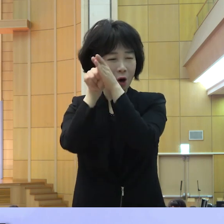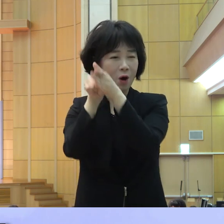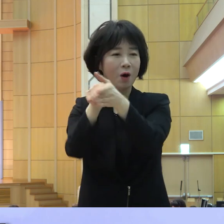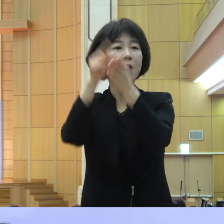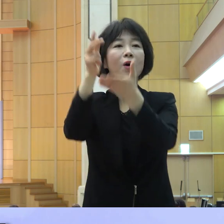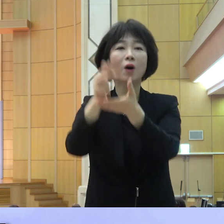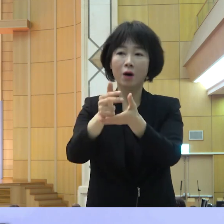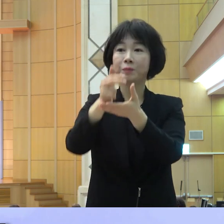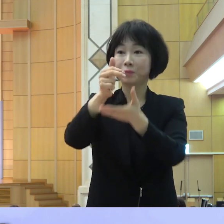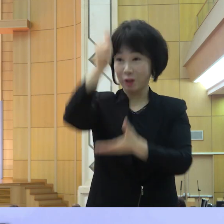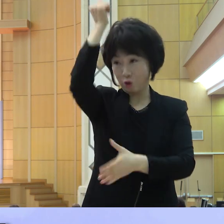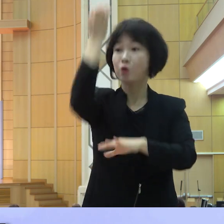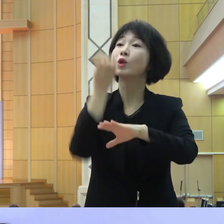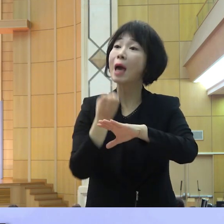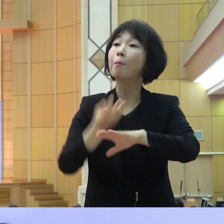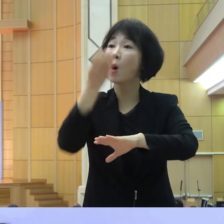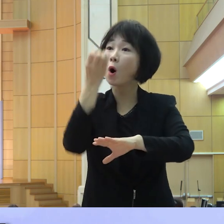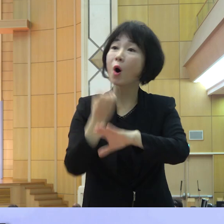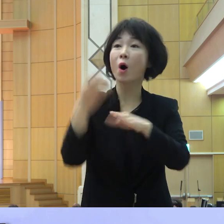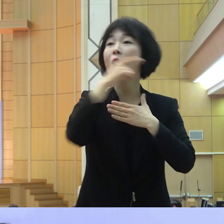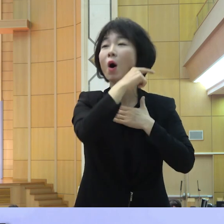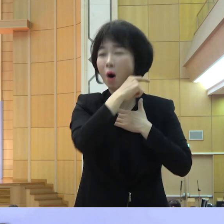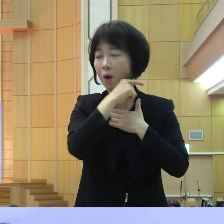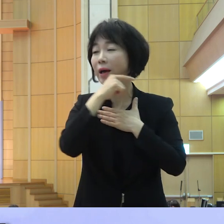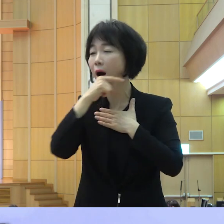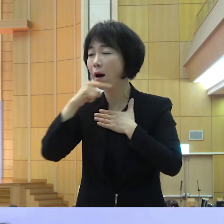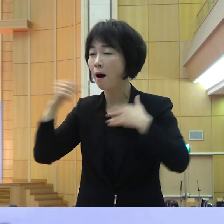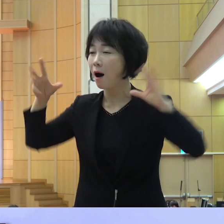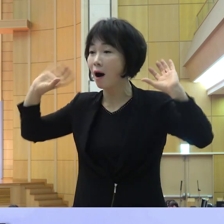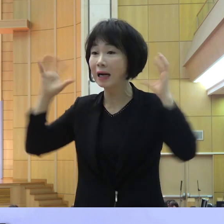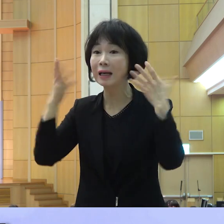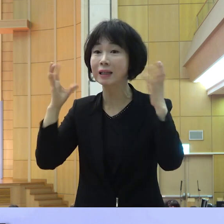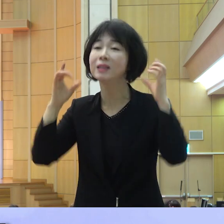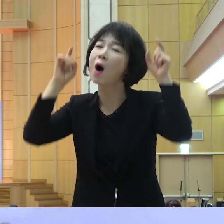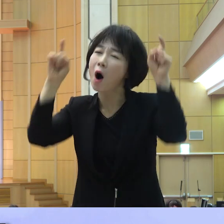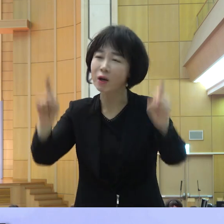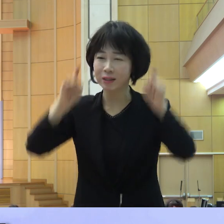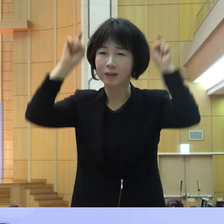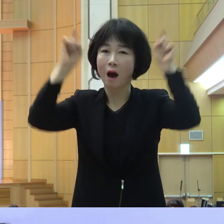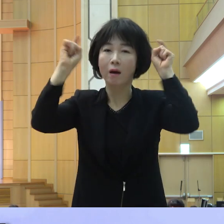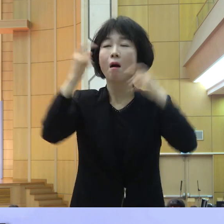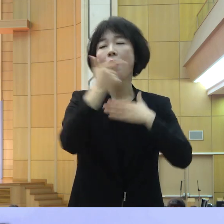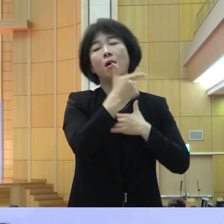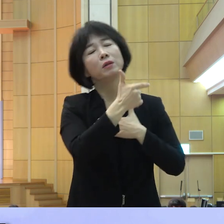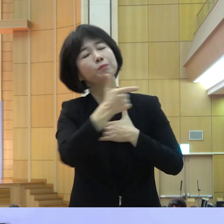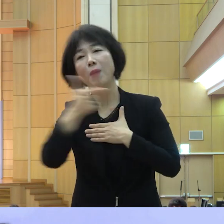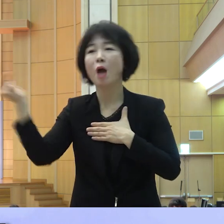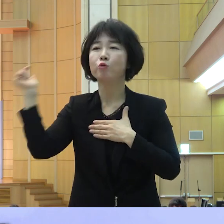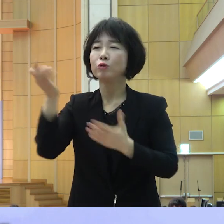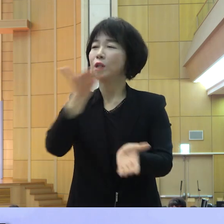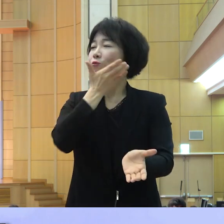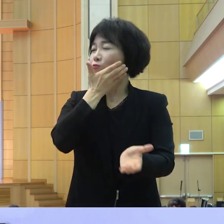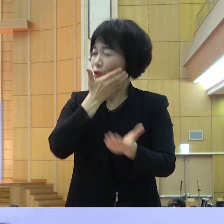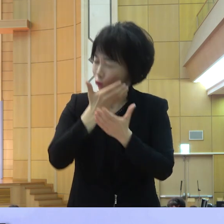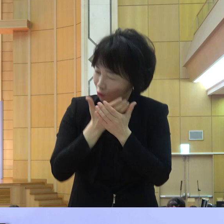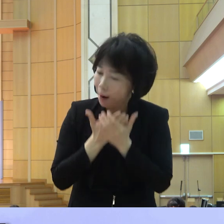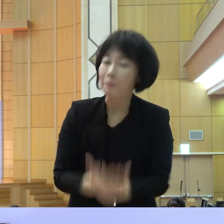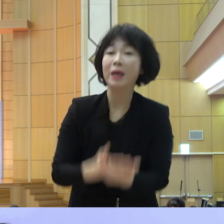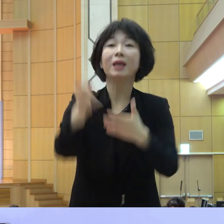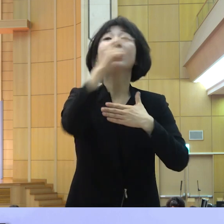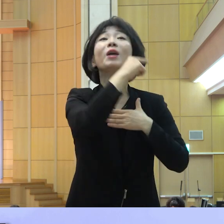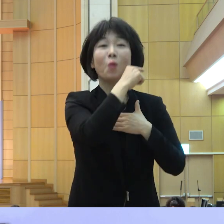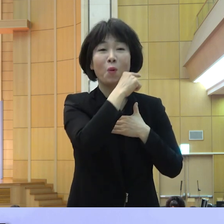믿으오 주의 보혈 그 어린 양의 매우